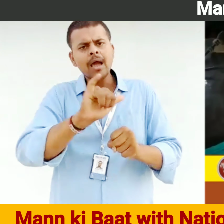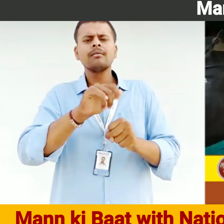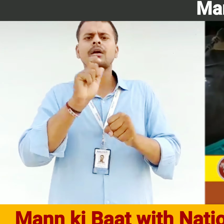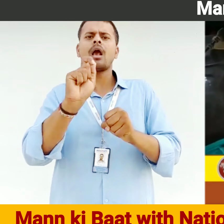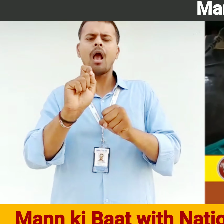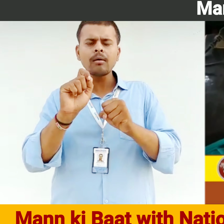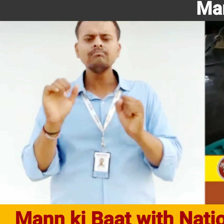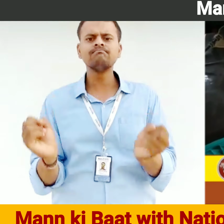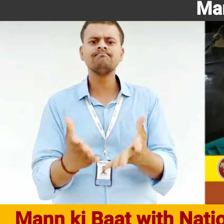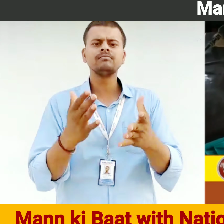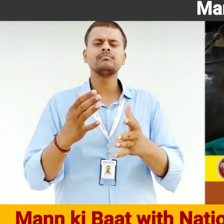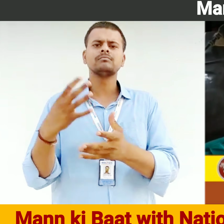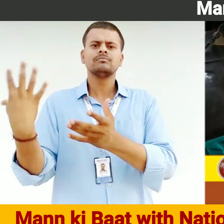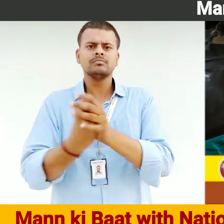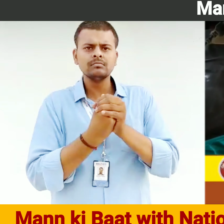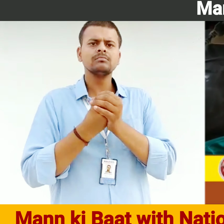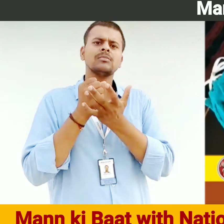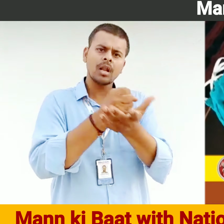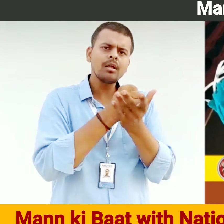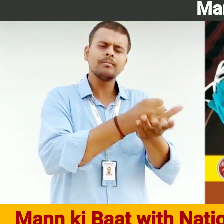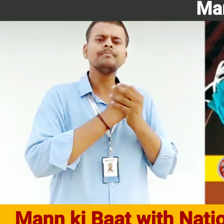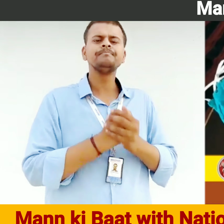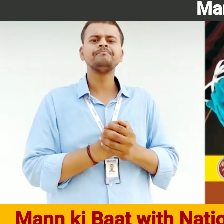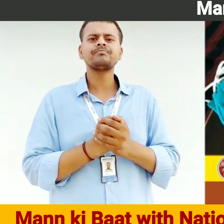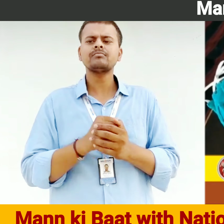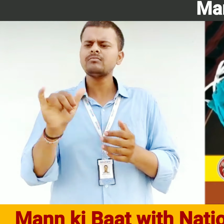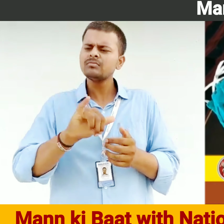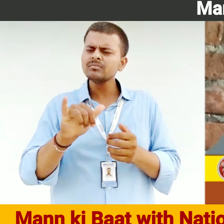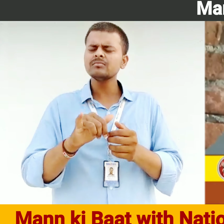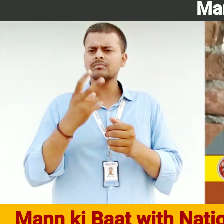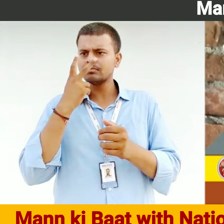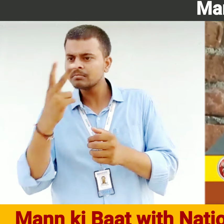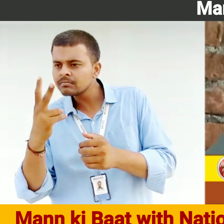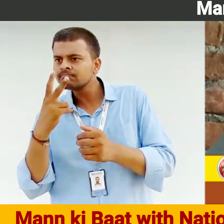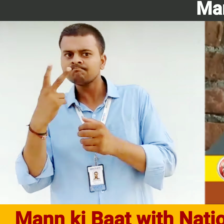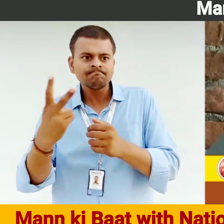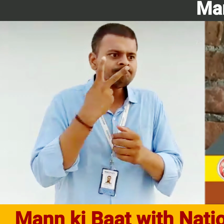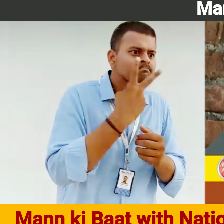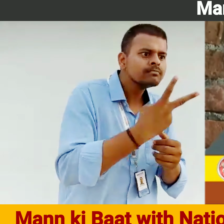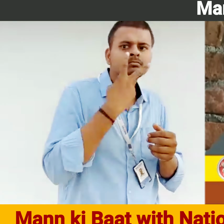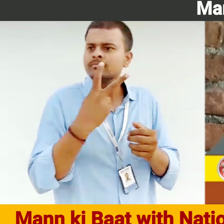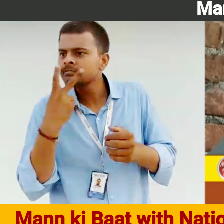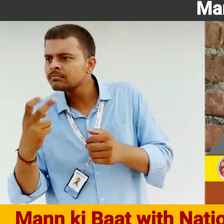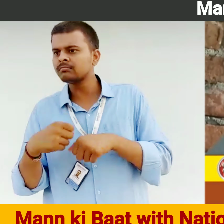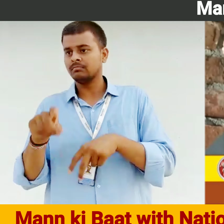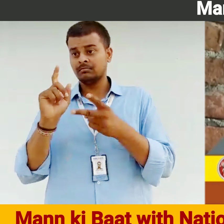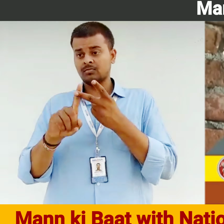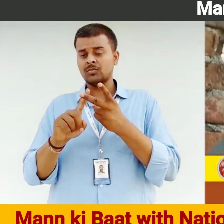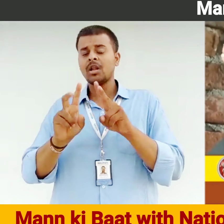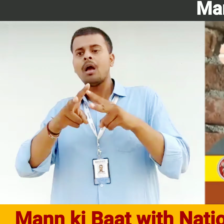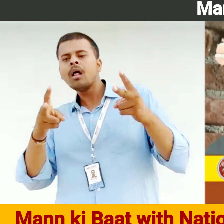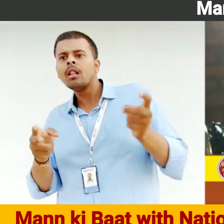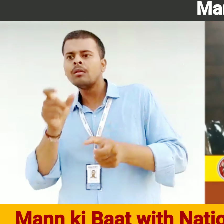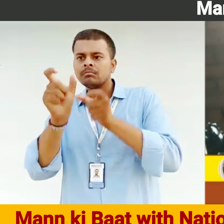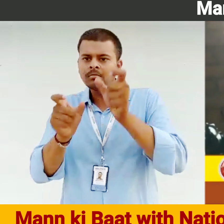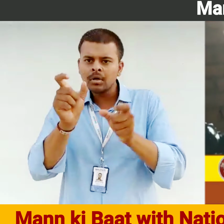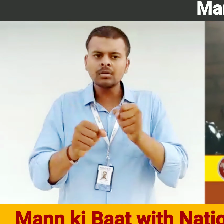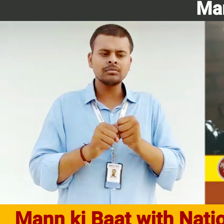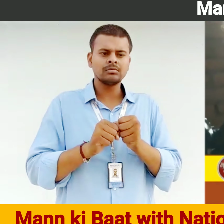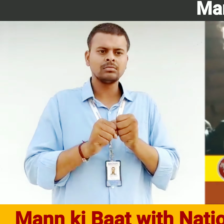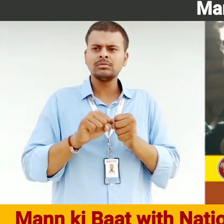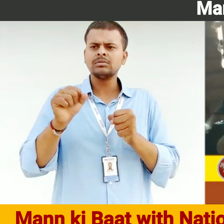साथियों, ऐसे कितने ही उदाहरण हर दिन दिखाई और सुनाई पड़ रहे हैं। कितने ही लोग खुद भी